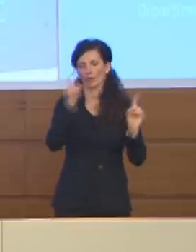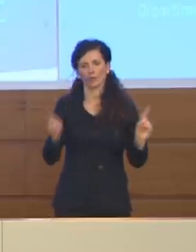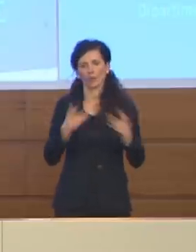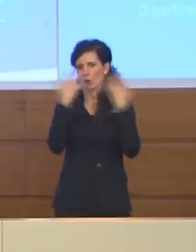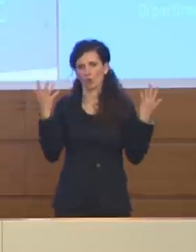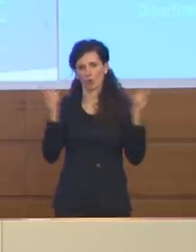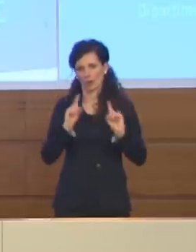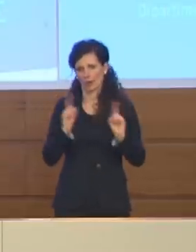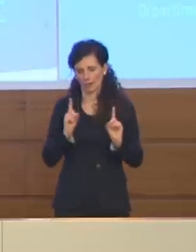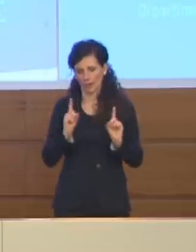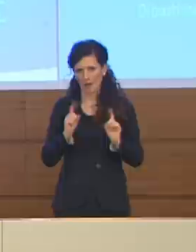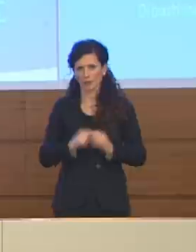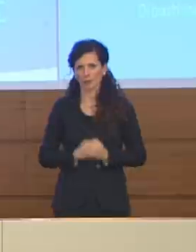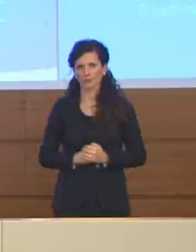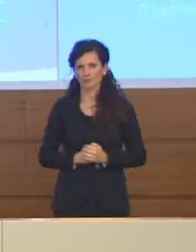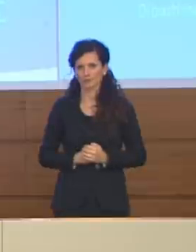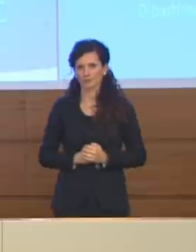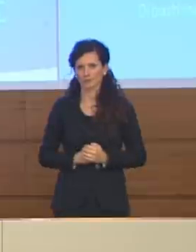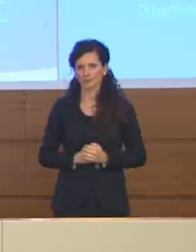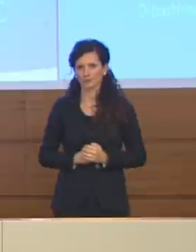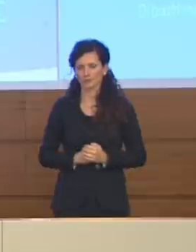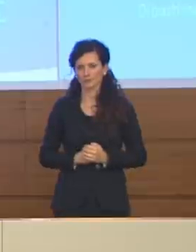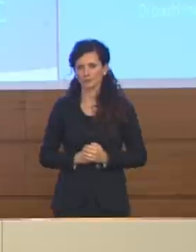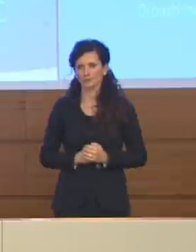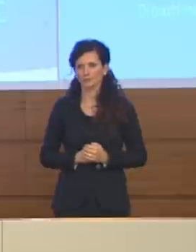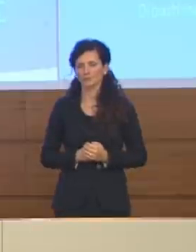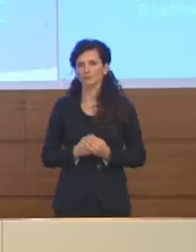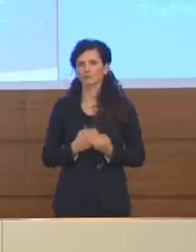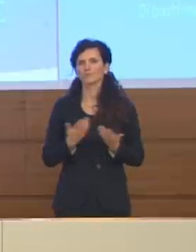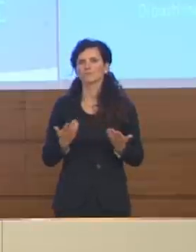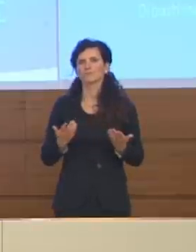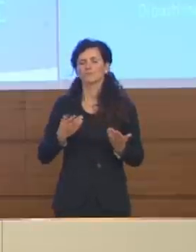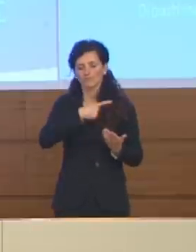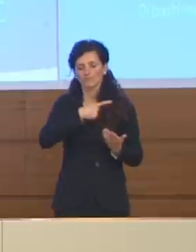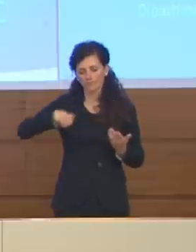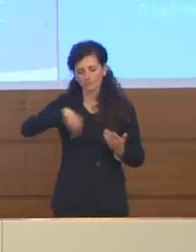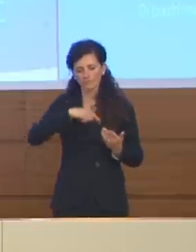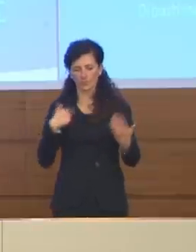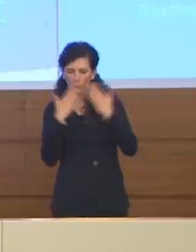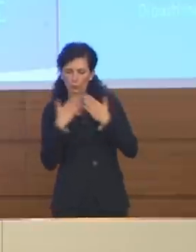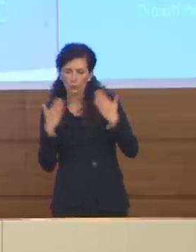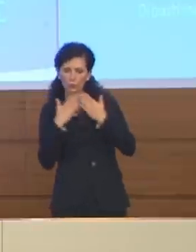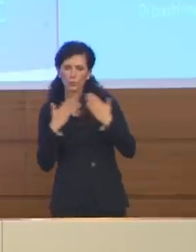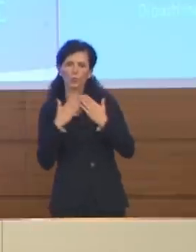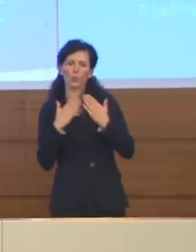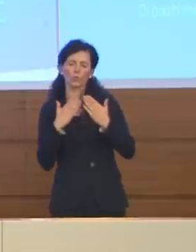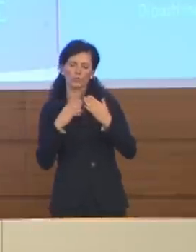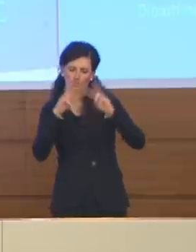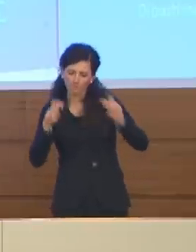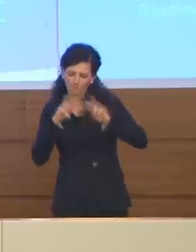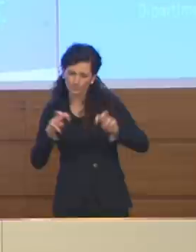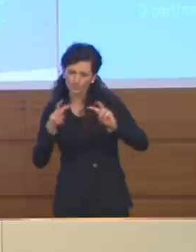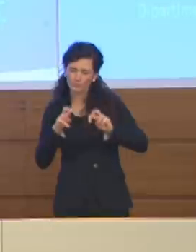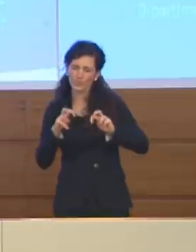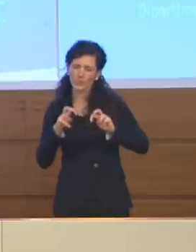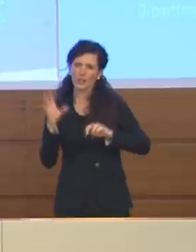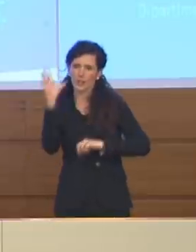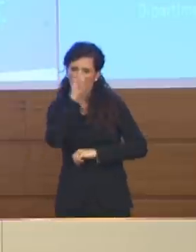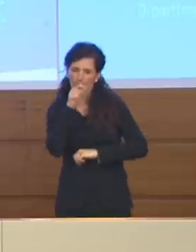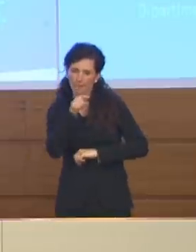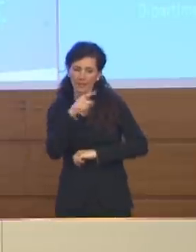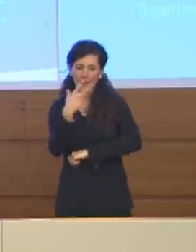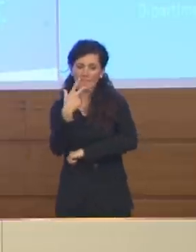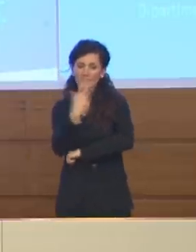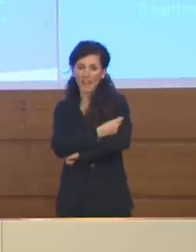da scenari completamente favorevole cioè a dire la vaccinazione